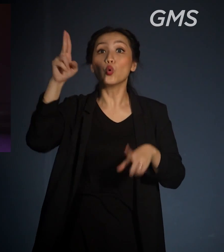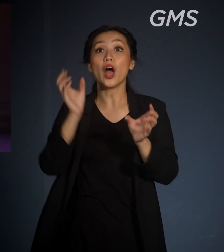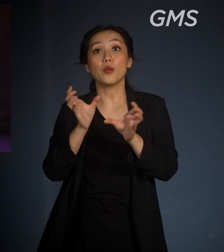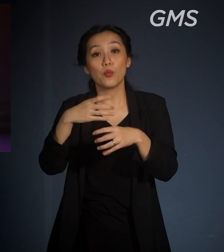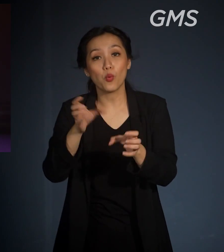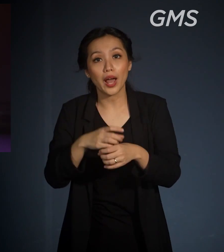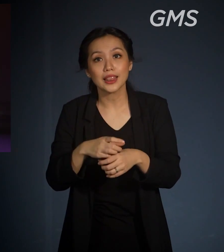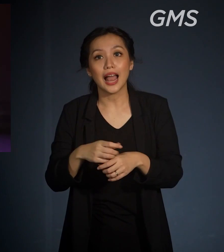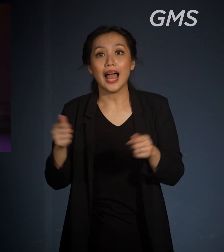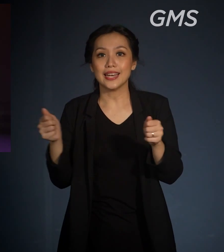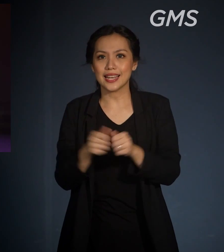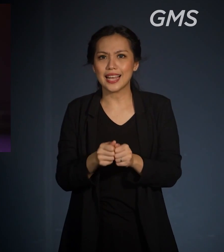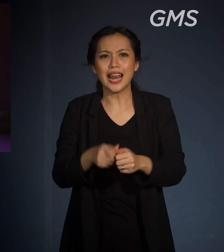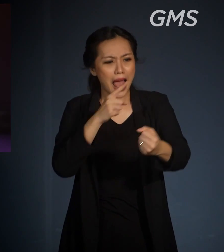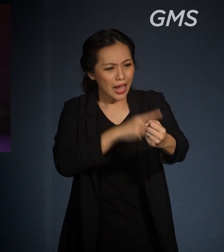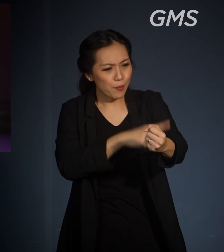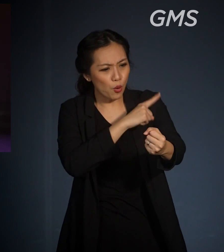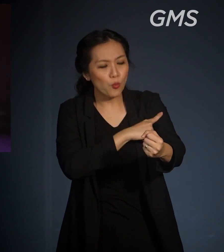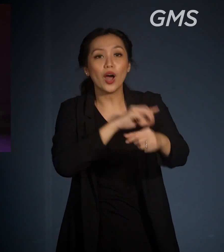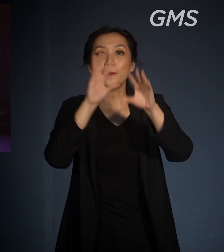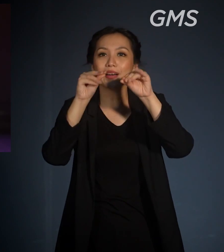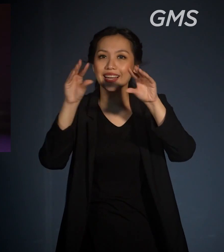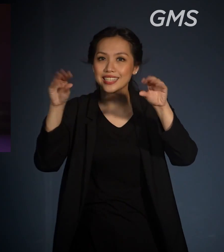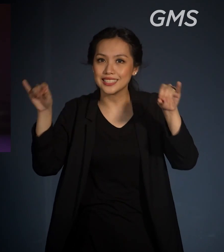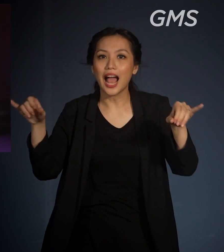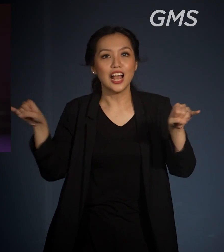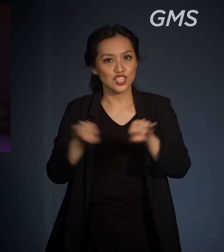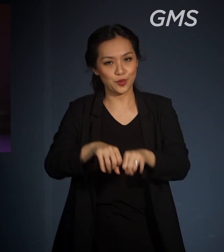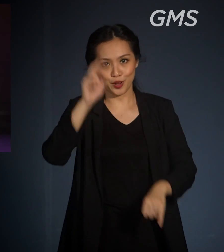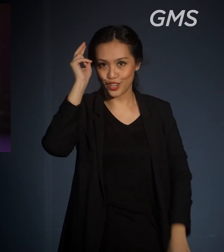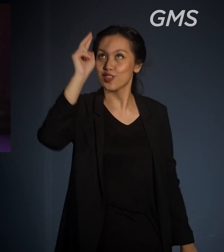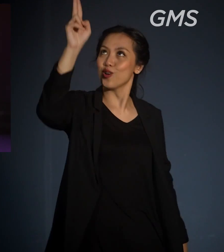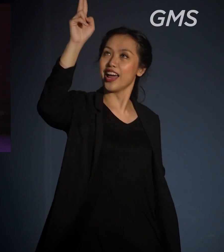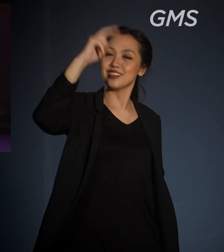dengan kemampuan bekerja seperti Tuhan bekerja.